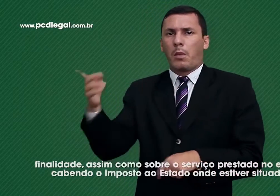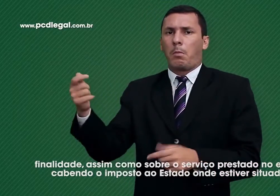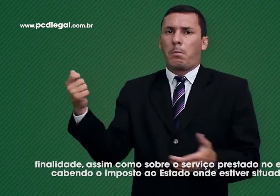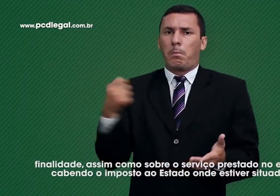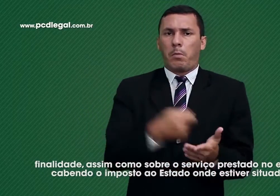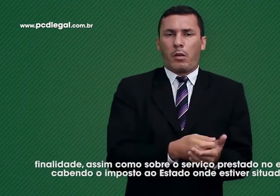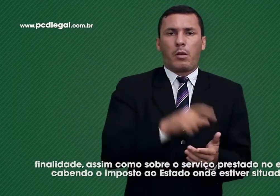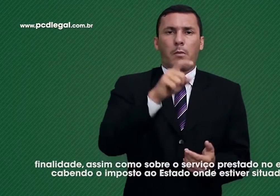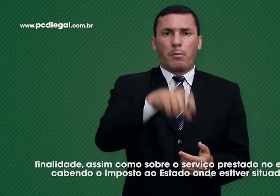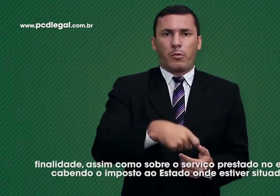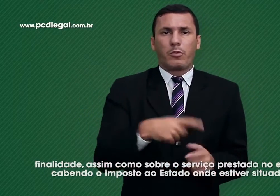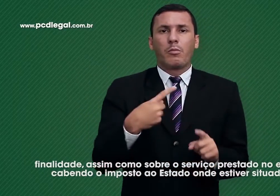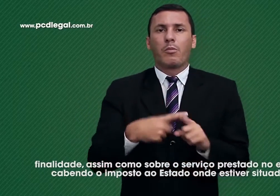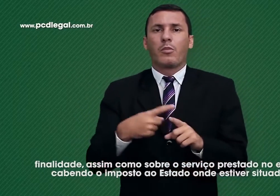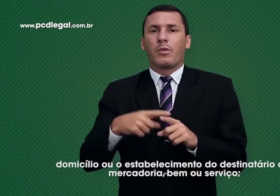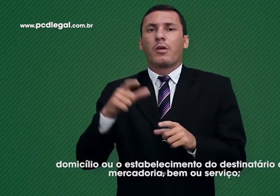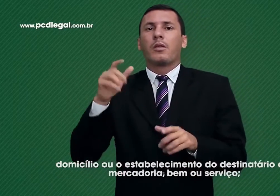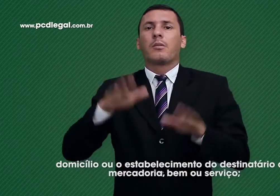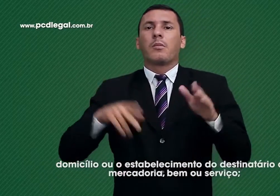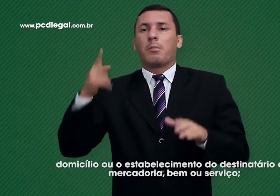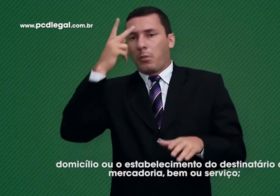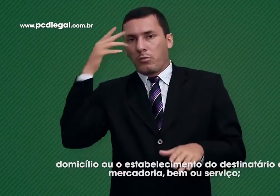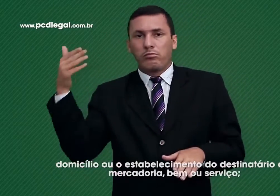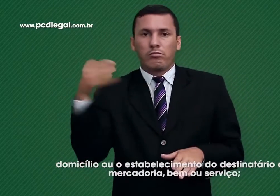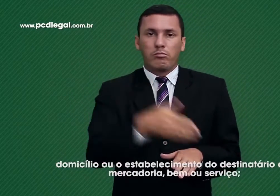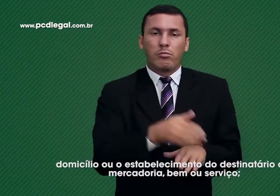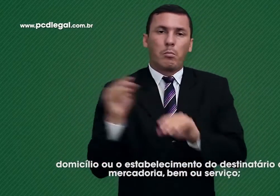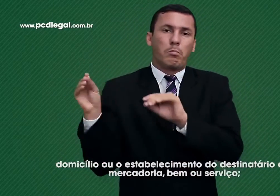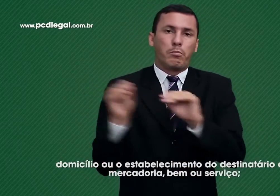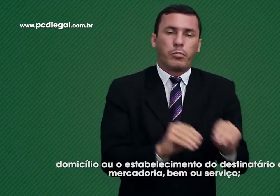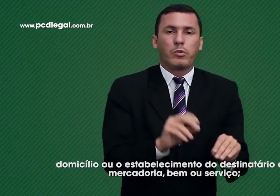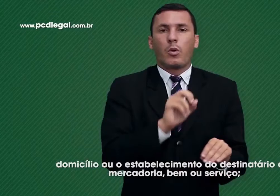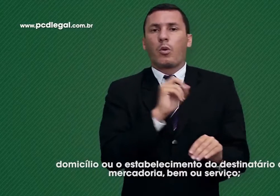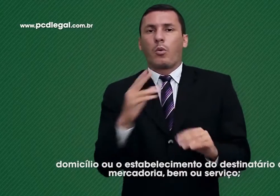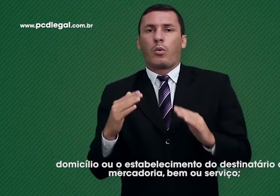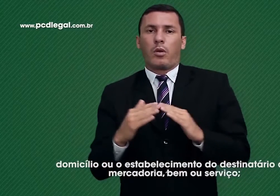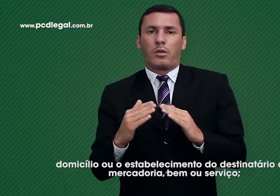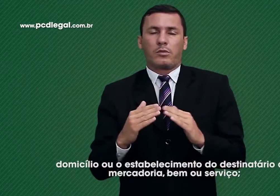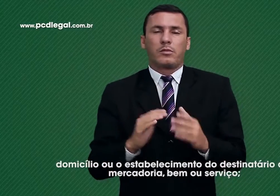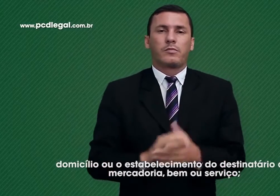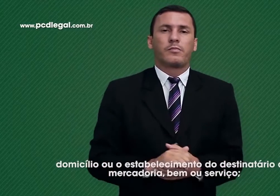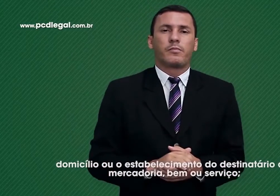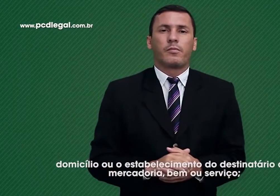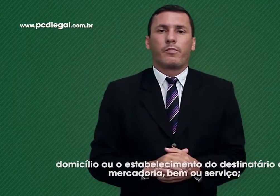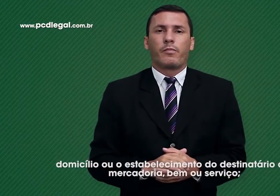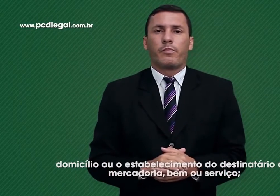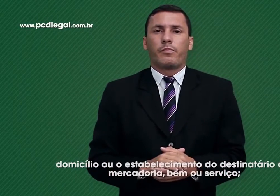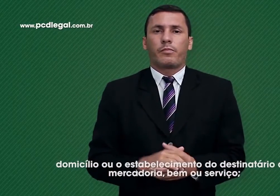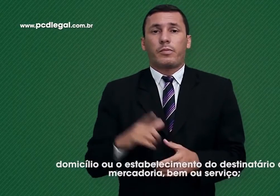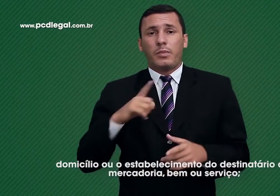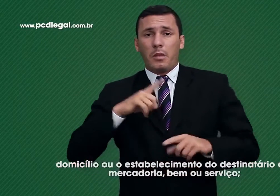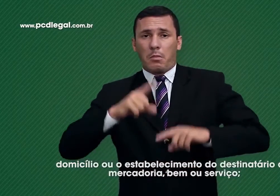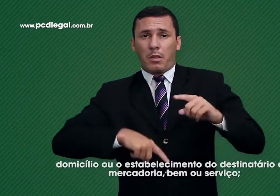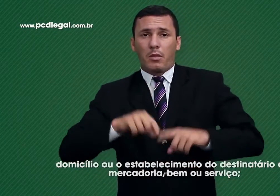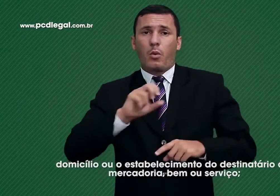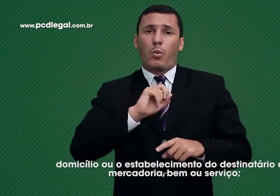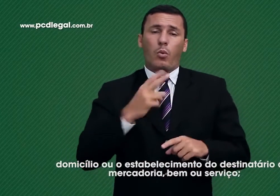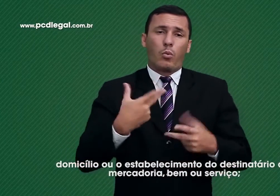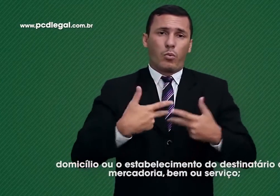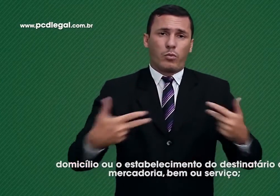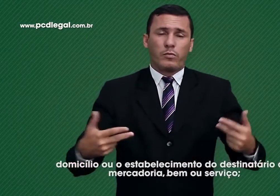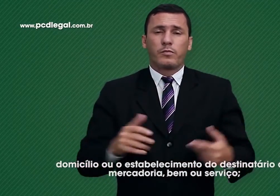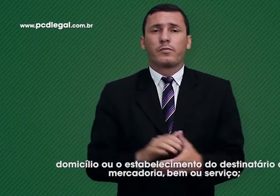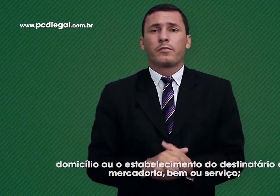ao estado onde estiver situado o domicílio ou o estabelecimento do destinatário da mercadoria,